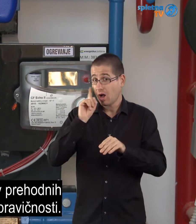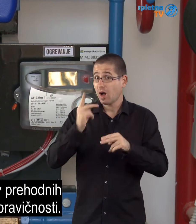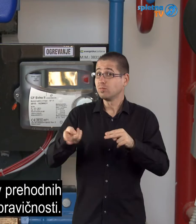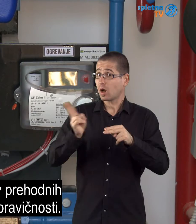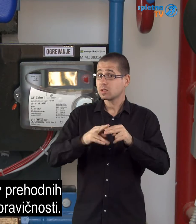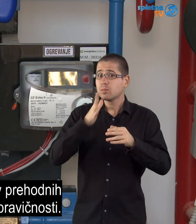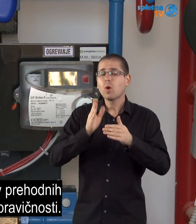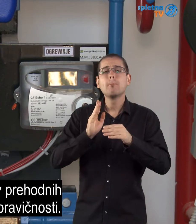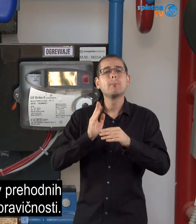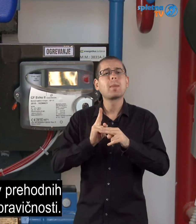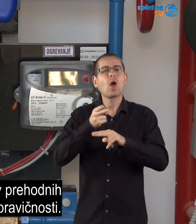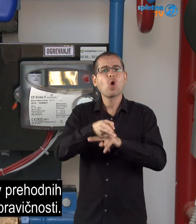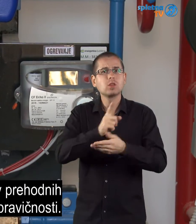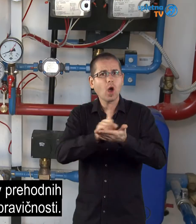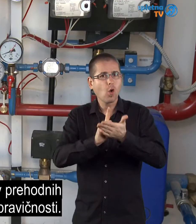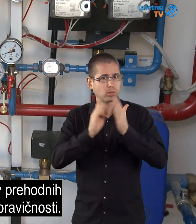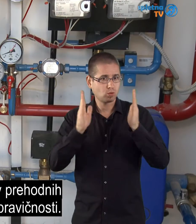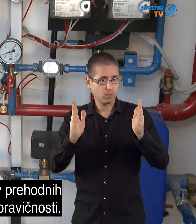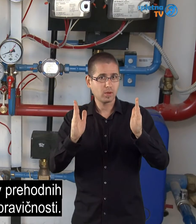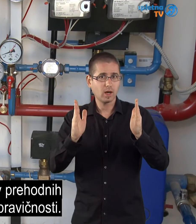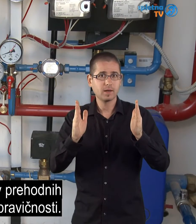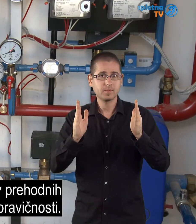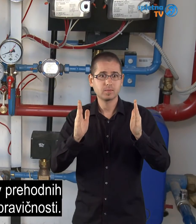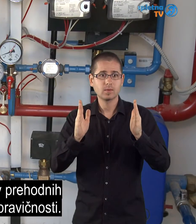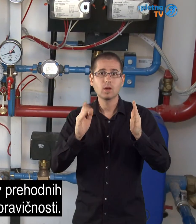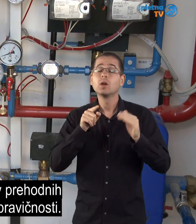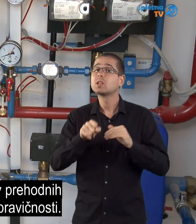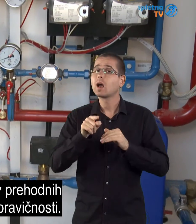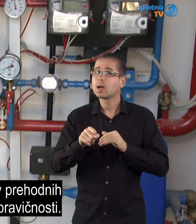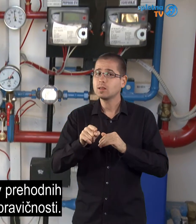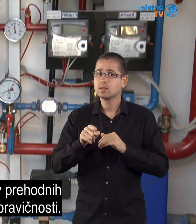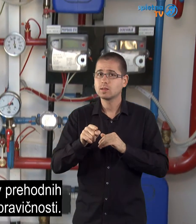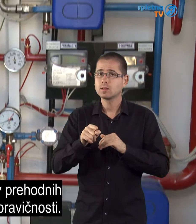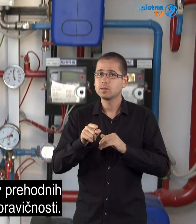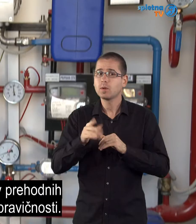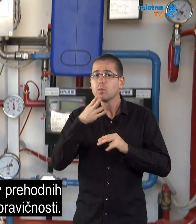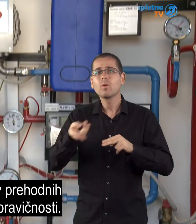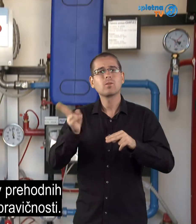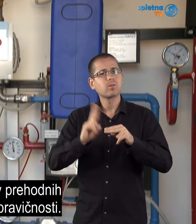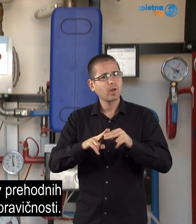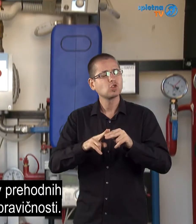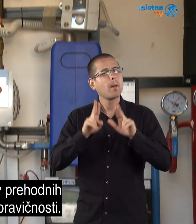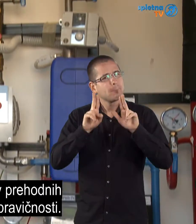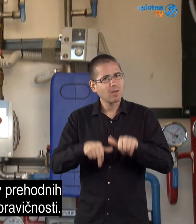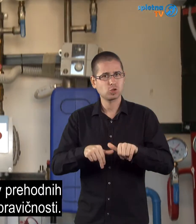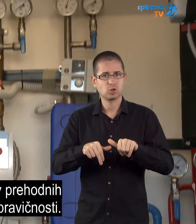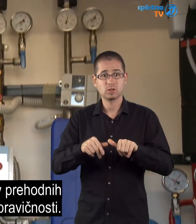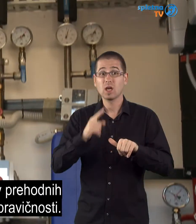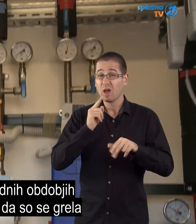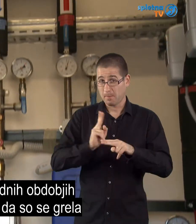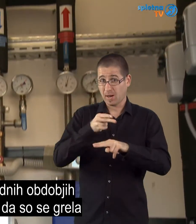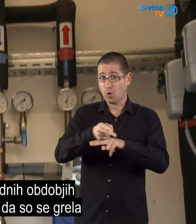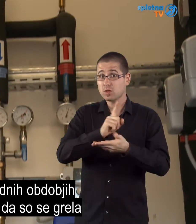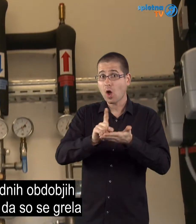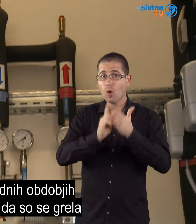bo predvsem prehodna obdobja, v prehodnih obdobjih bo več pravičnosti. Namreč